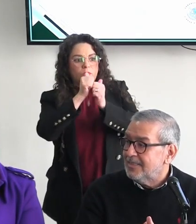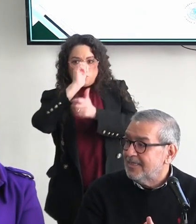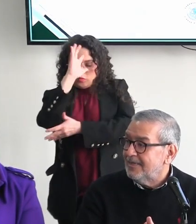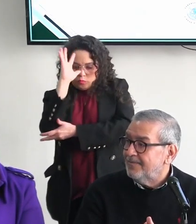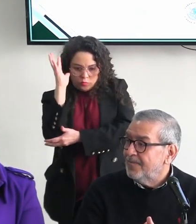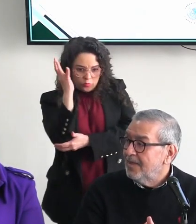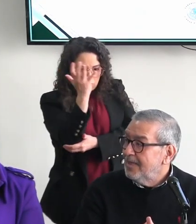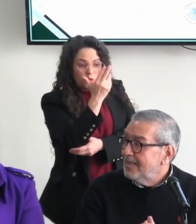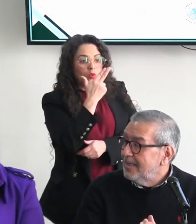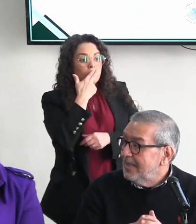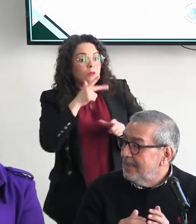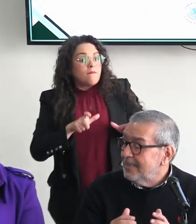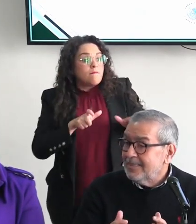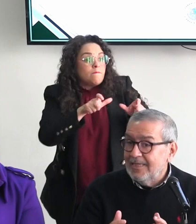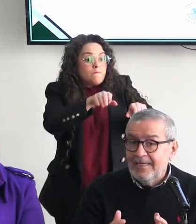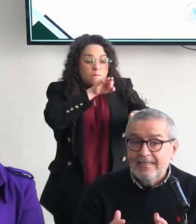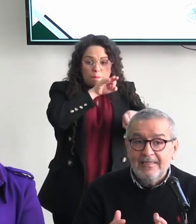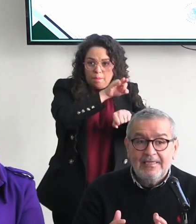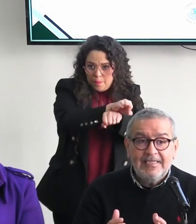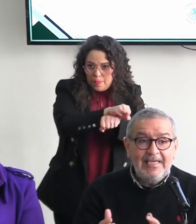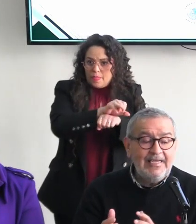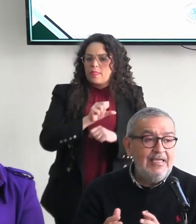rurales, etcétera,